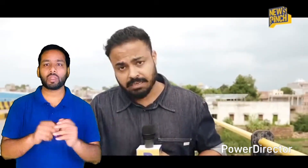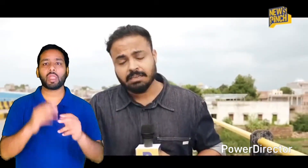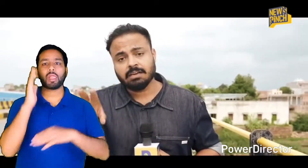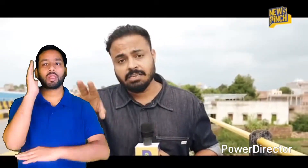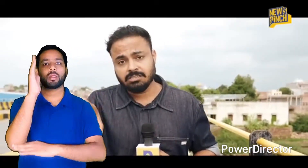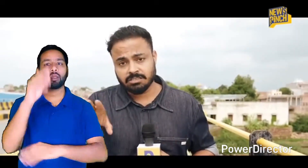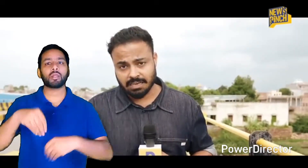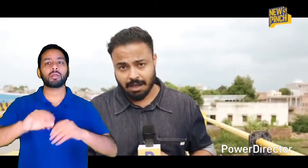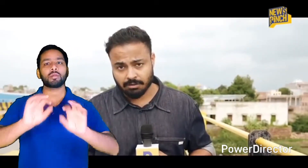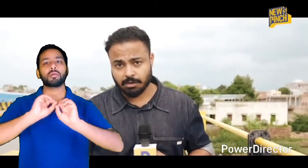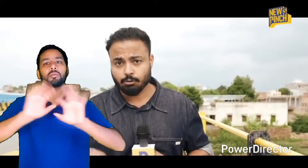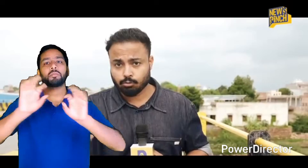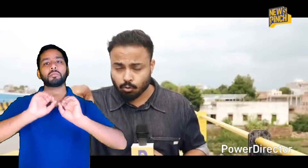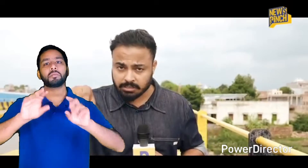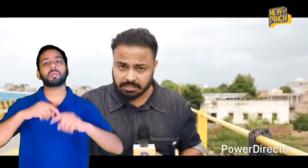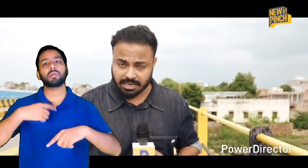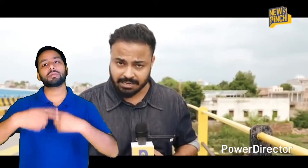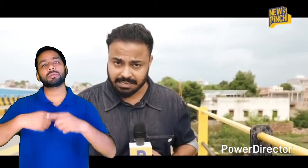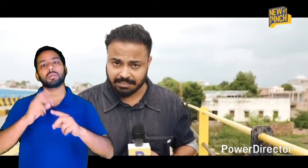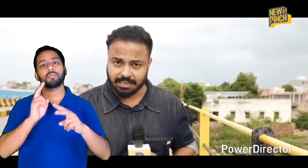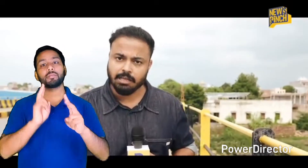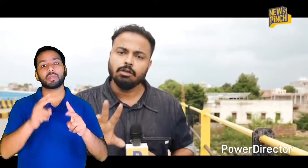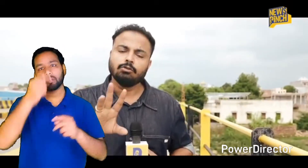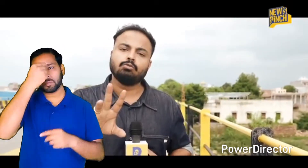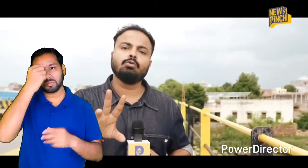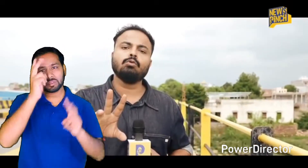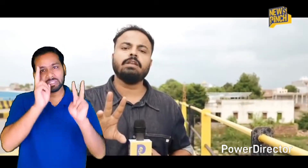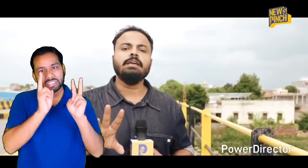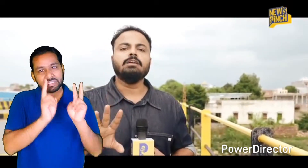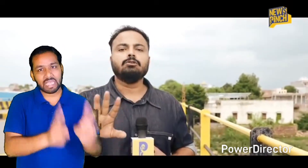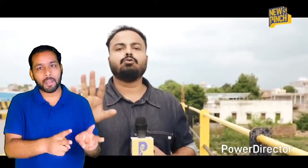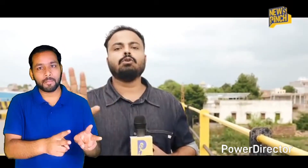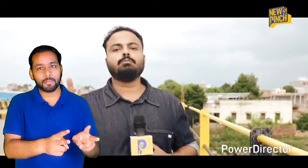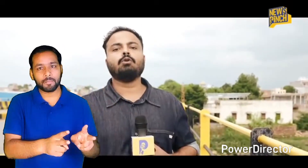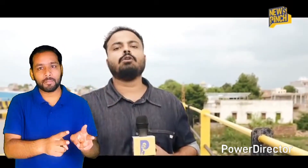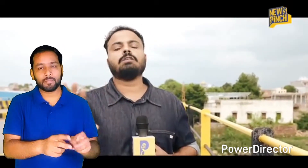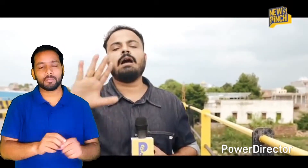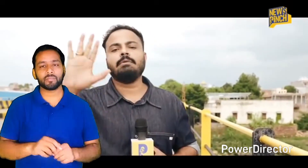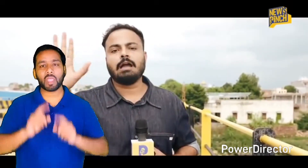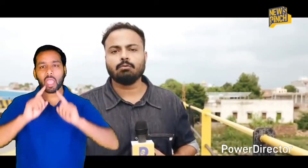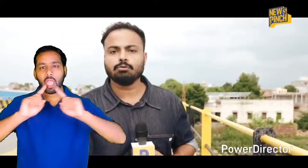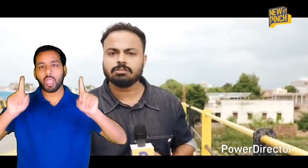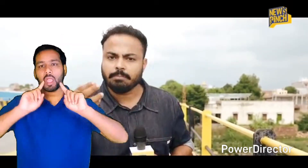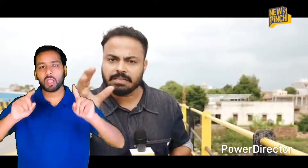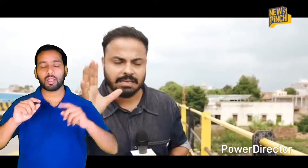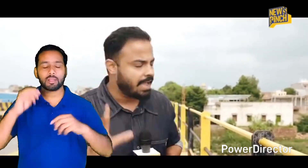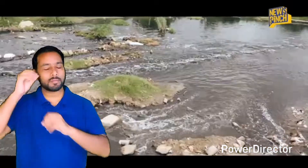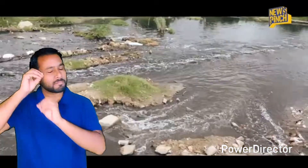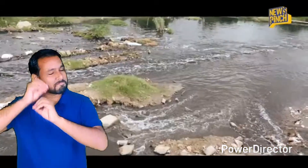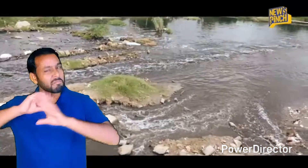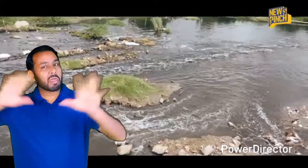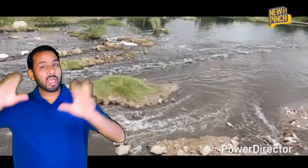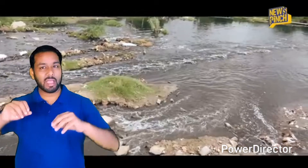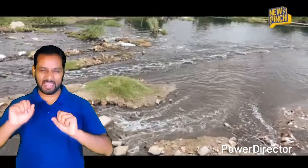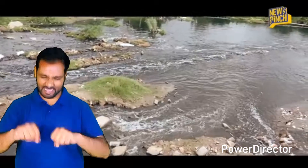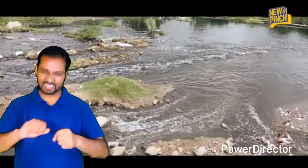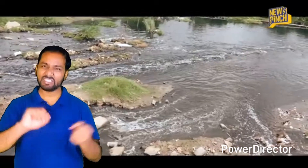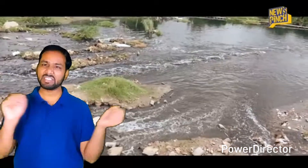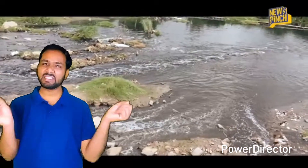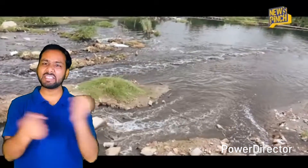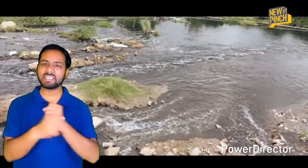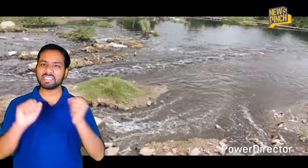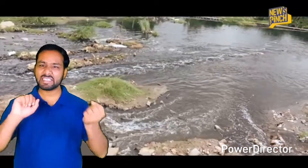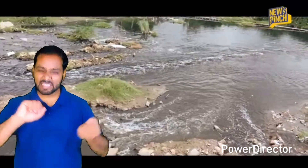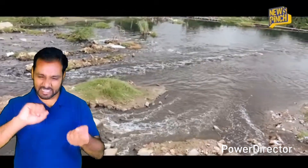शक्ति मंत्री गजेंद्र सिंह शेखावत रहे हों, दोनों इसी शहर से आते हैं। दोनों ने जोधपुर और तमाम इलाकों को सपने दिखाए।